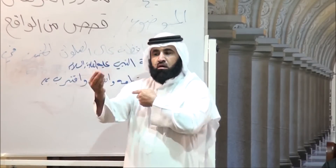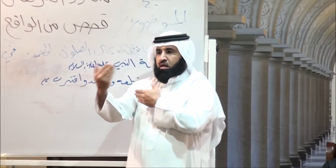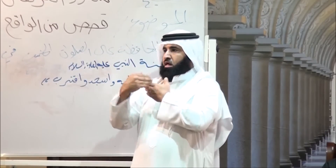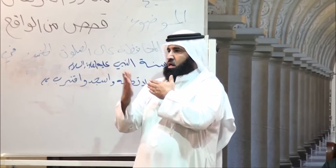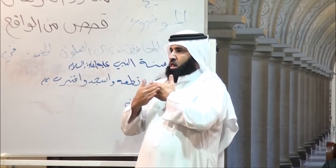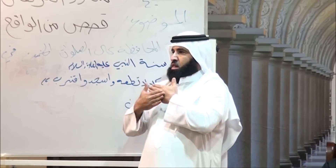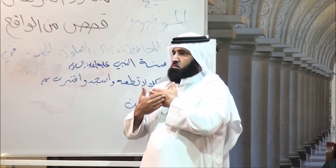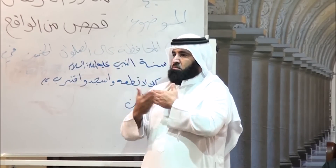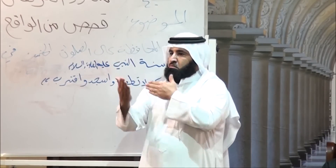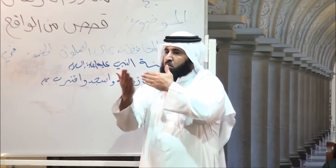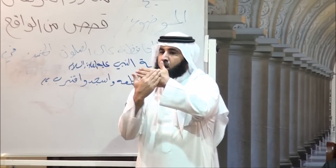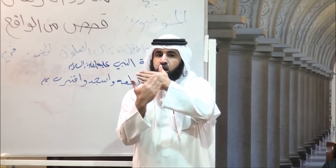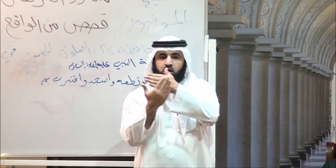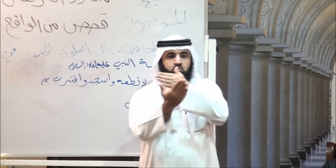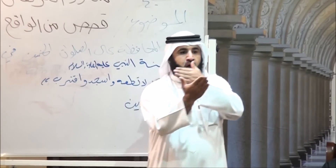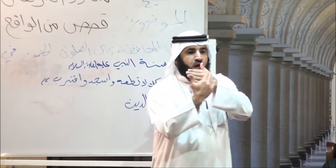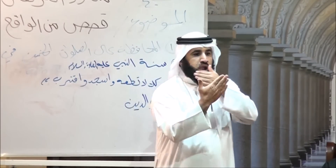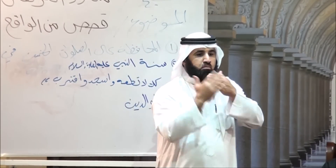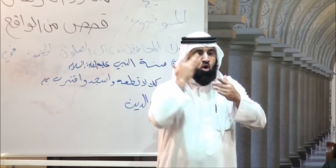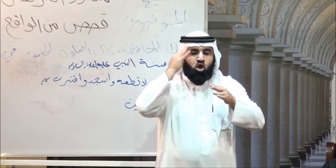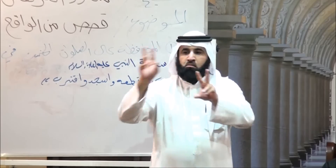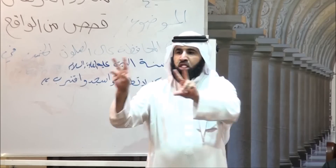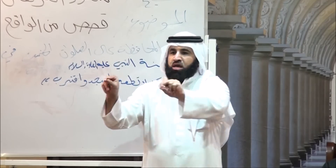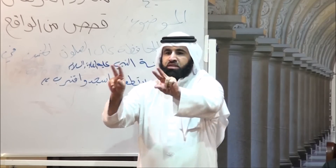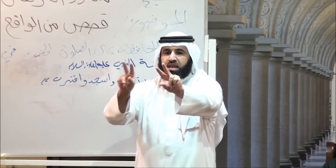ويخبرني بمثل الرؤيا التي أخبرتني بها.